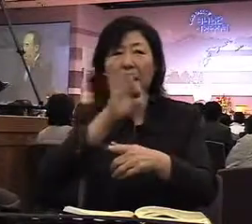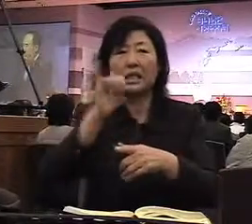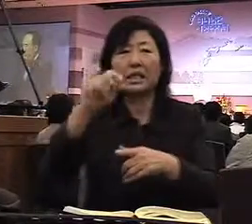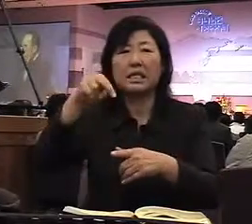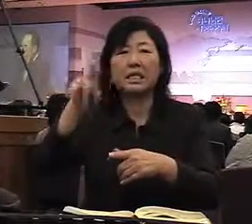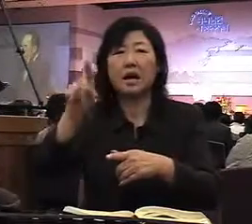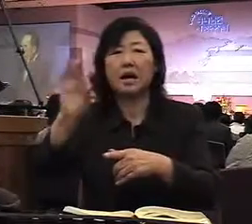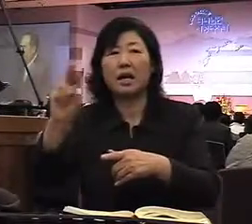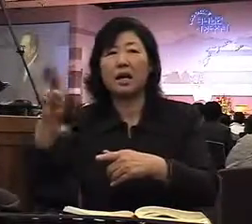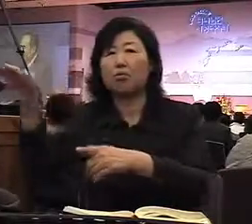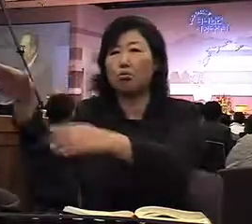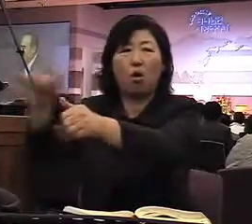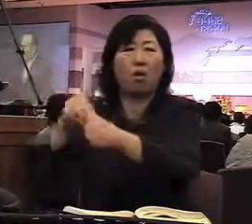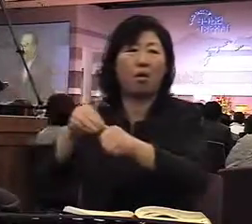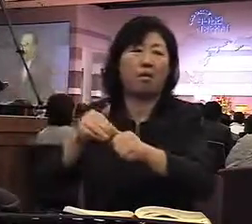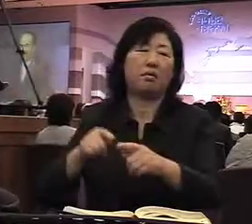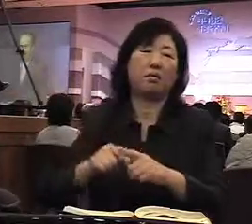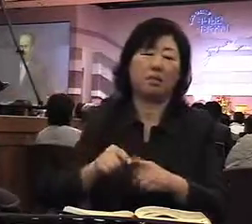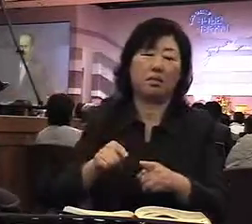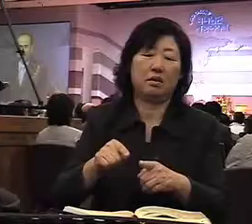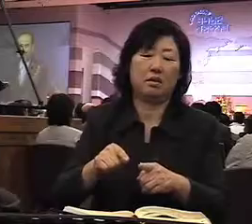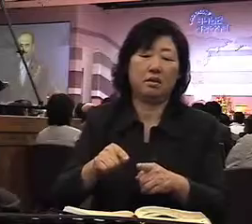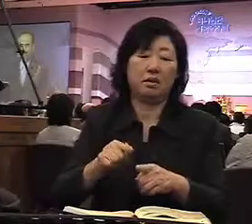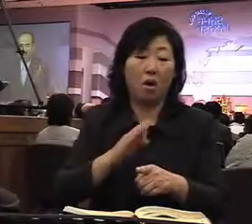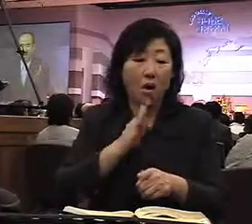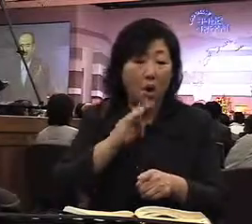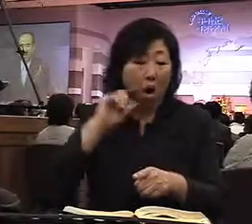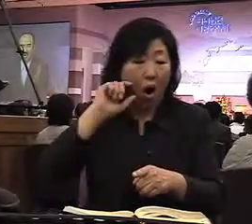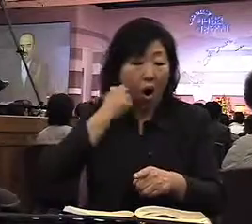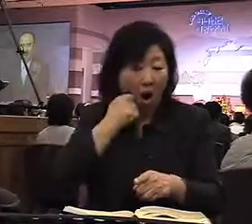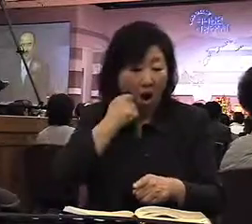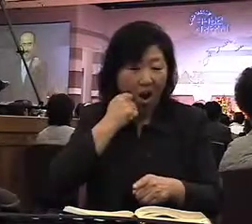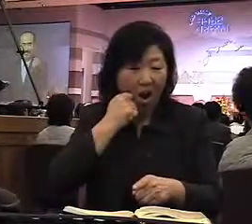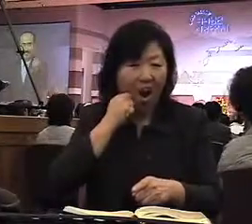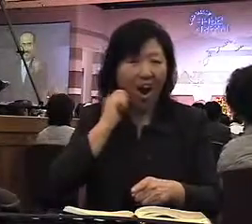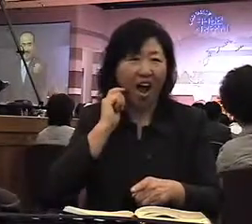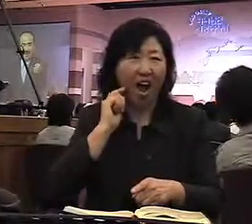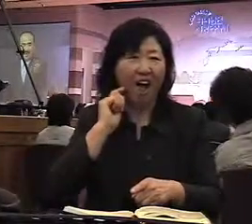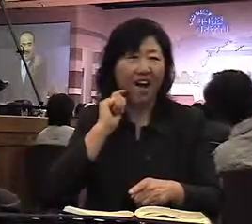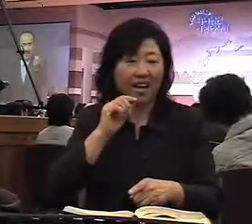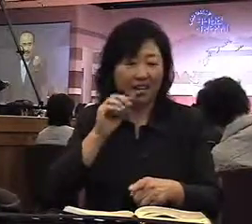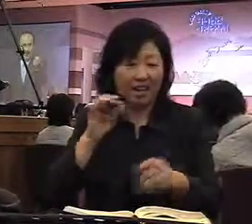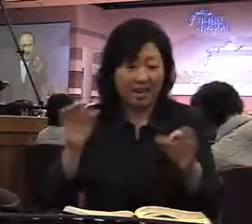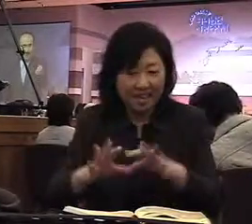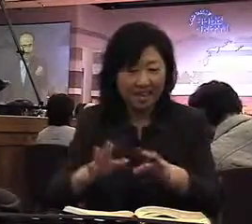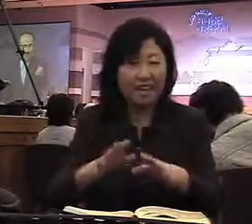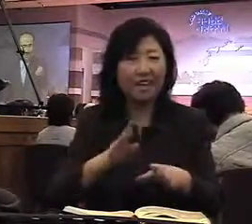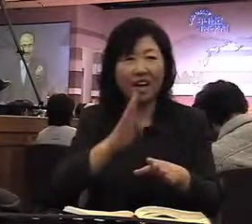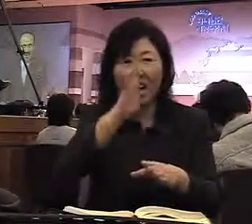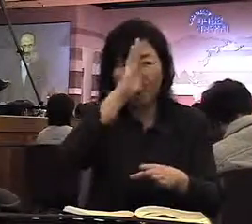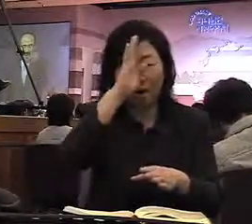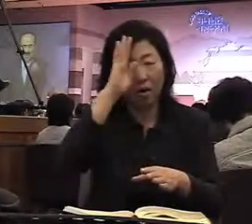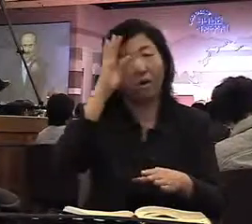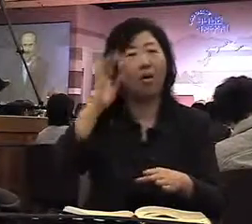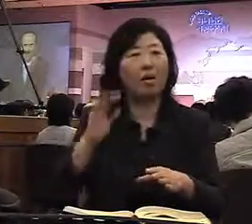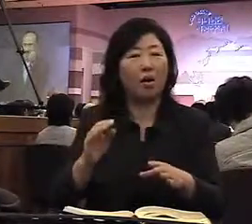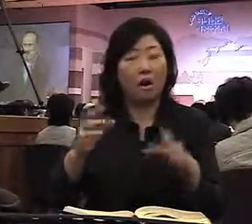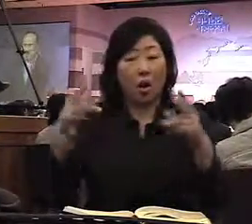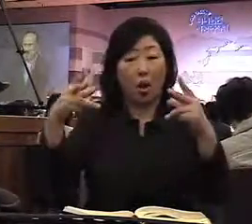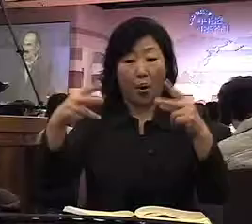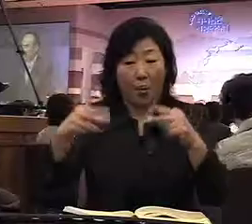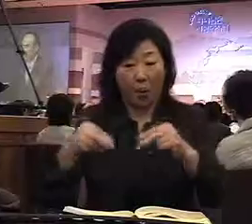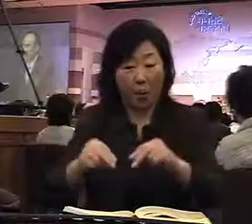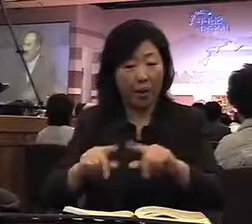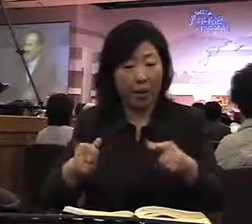가서 낫는다고 말해라. 여러분 이렇게 어려운 게 어디 있습니까? 지금 가서 당신 병은 정령이 죽는다고 낫지